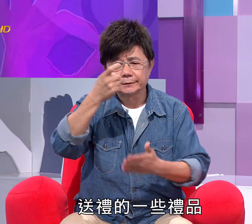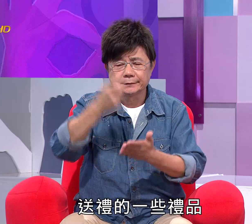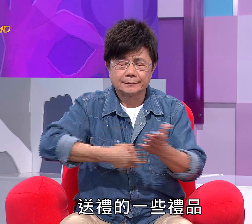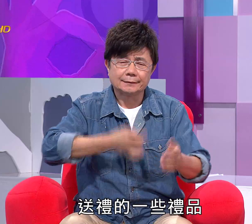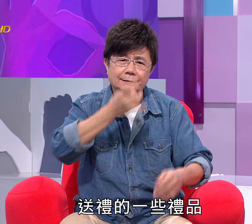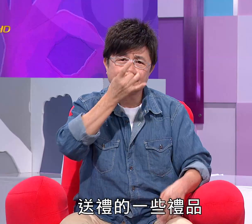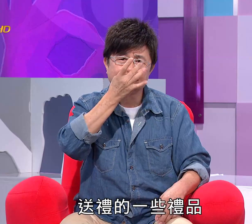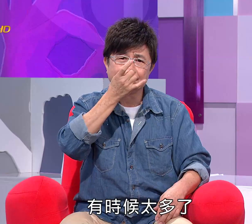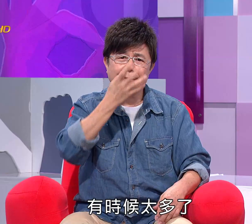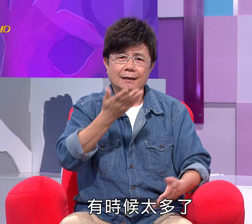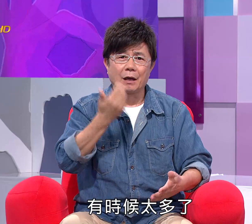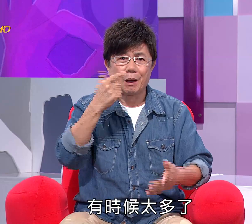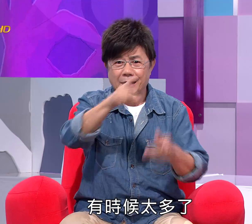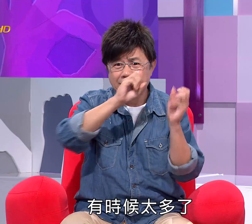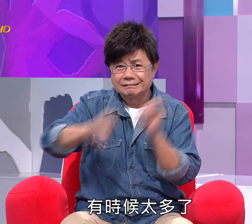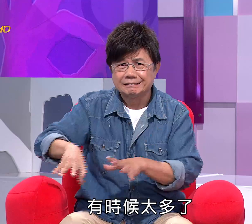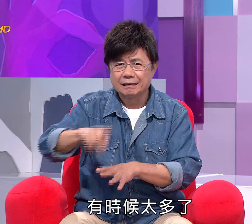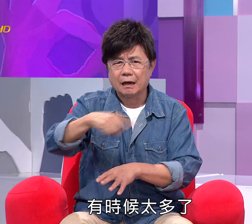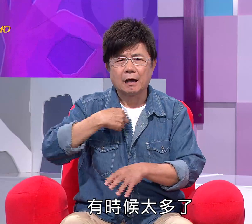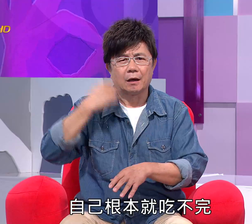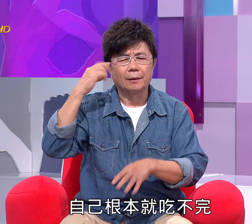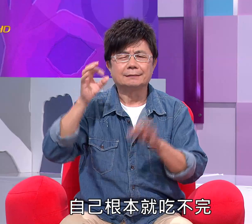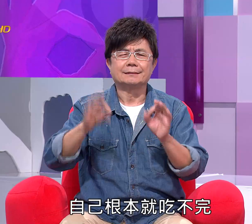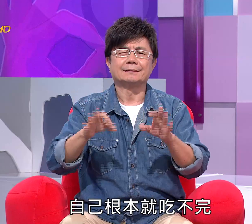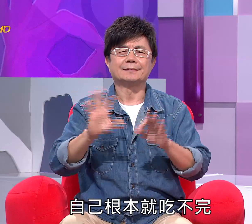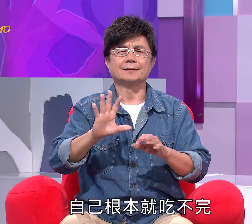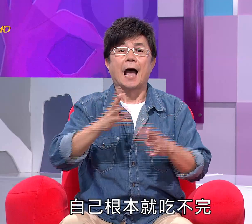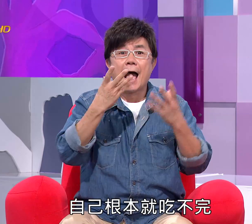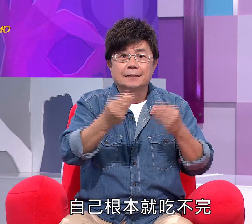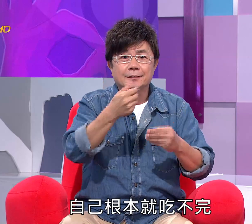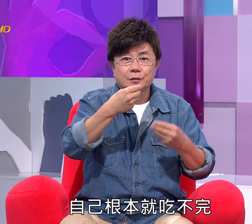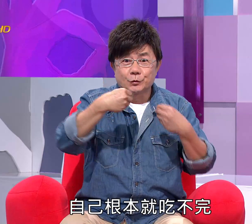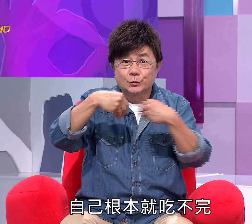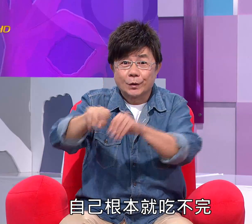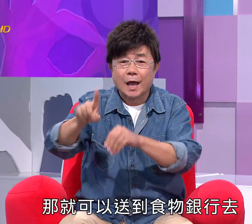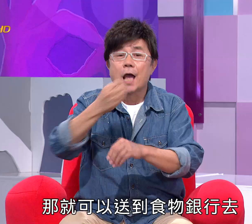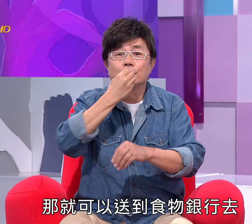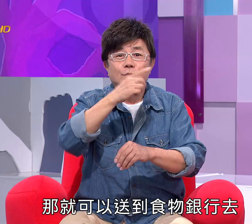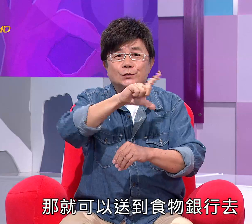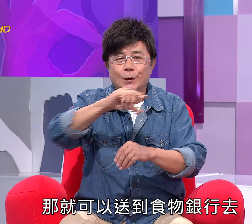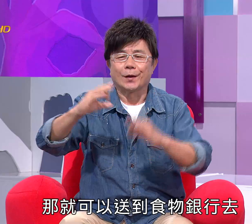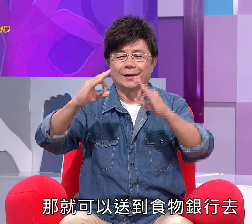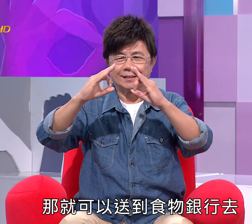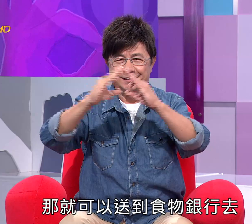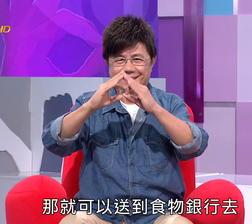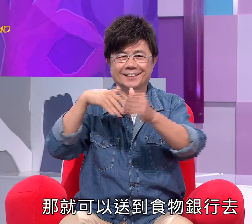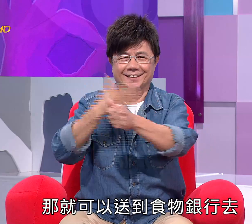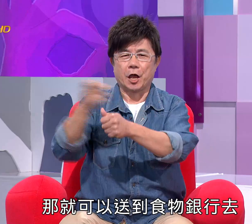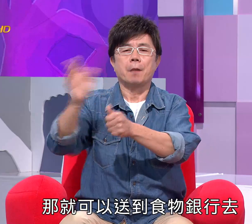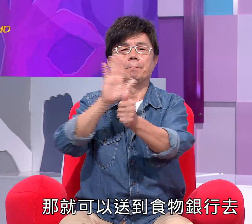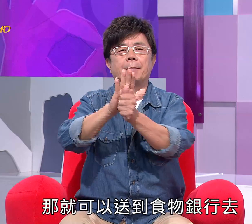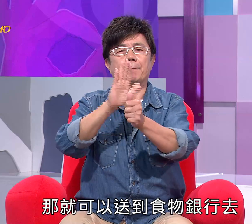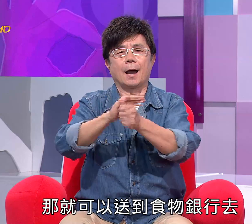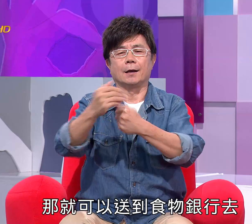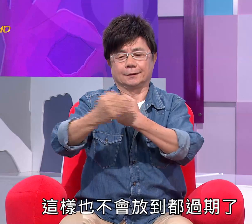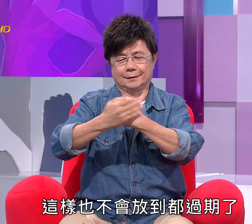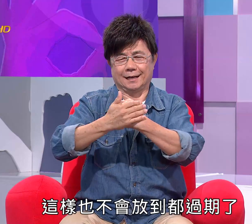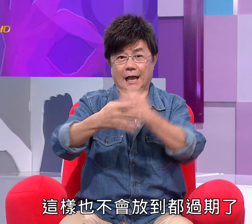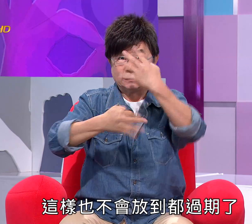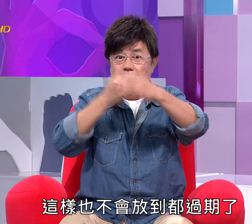啊。有时候啊，太多了，自己根本就吃不完，那就可以送到食物银行去，这样呢，也